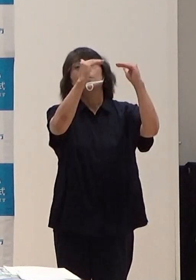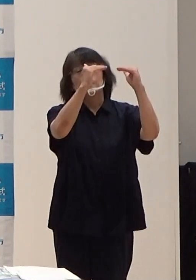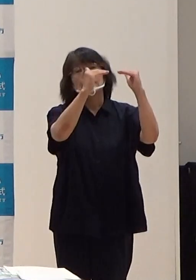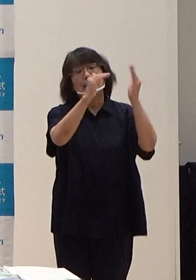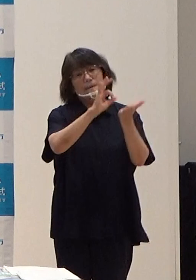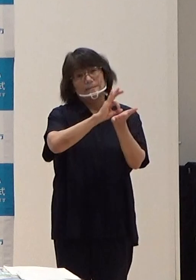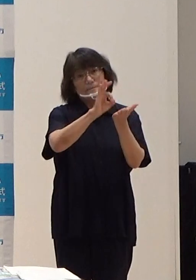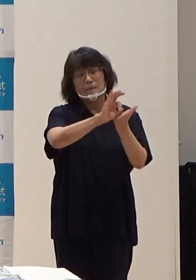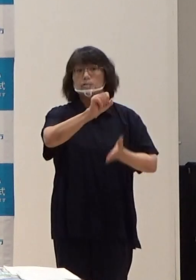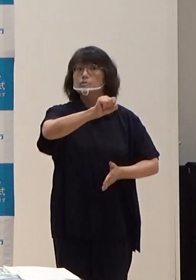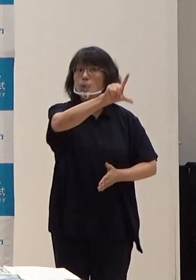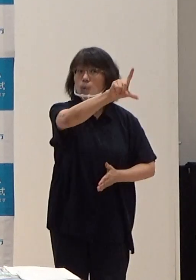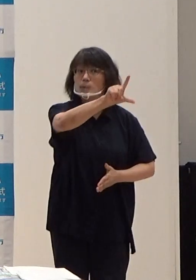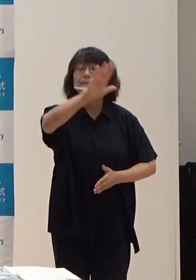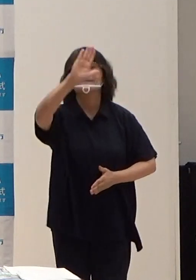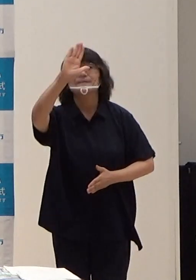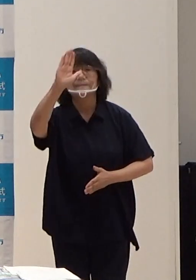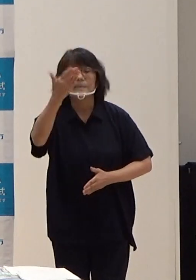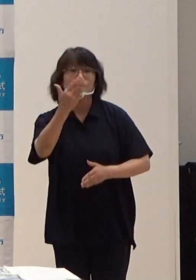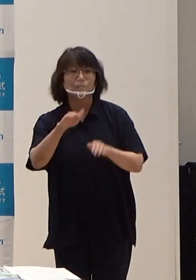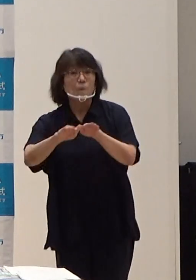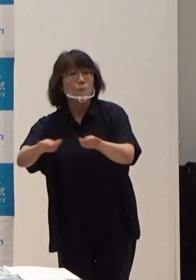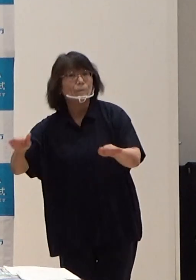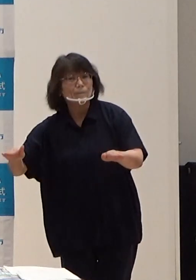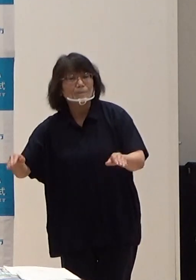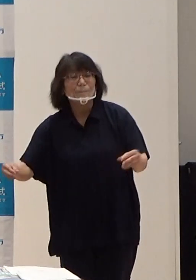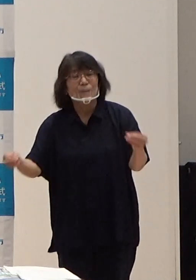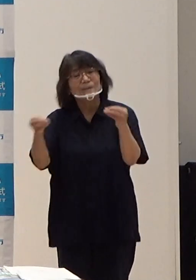これからは子どもも一緒に